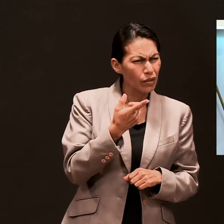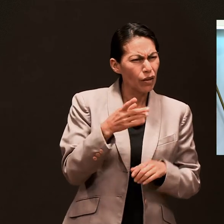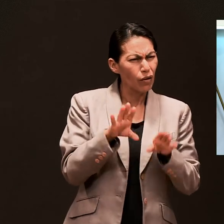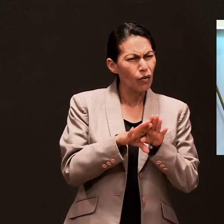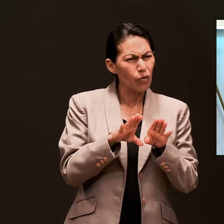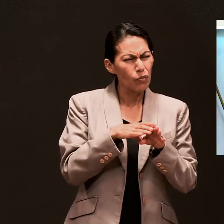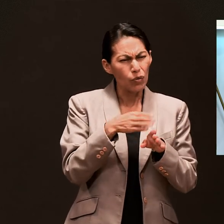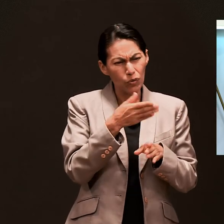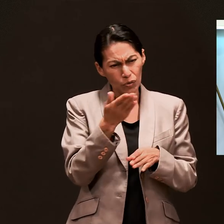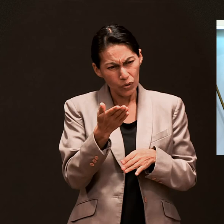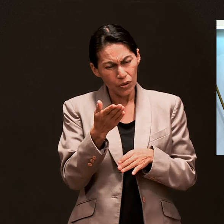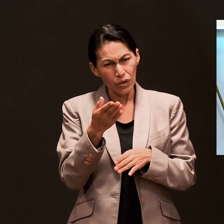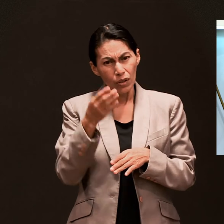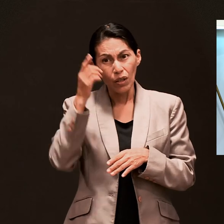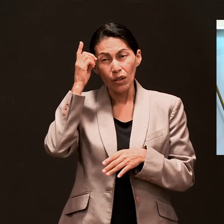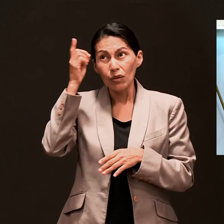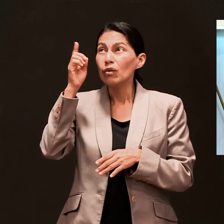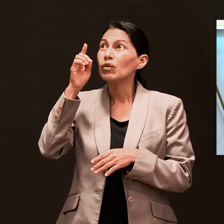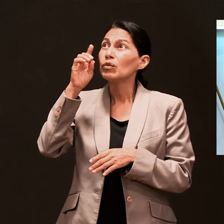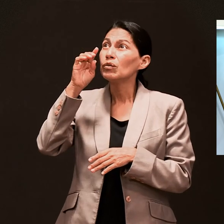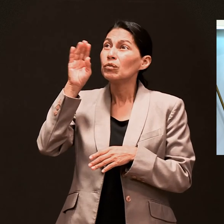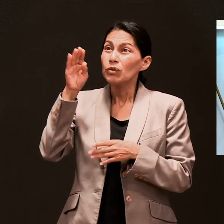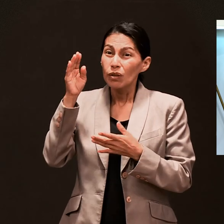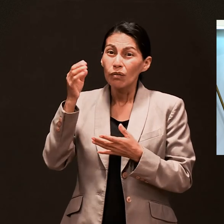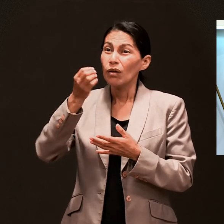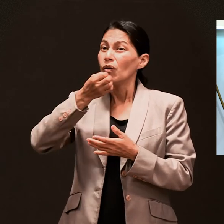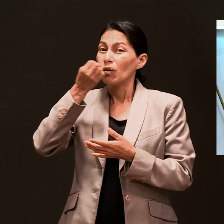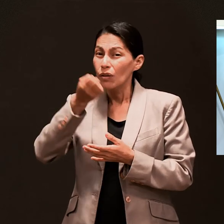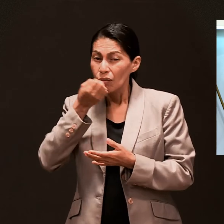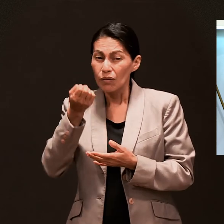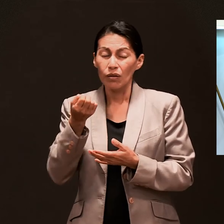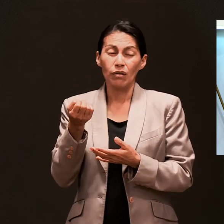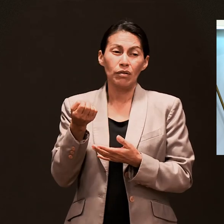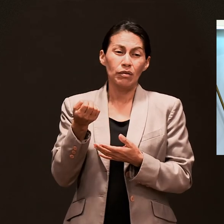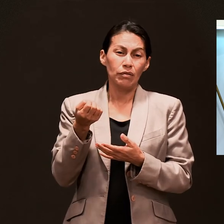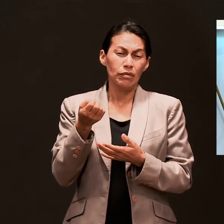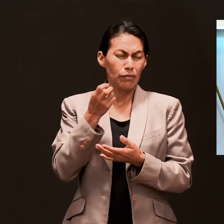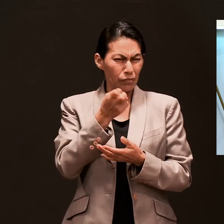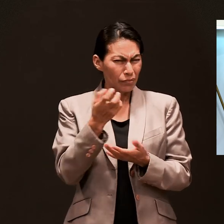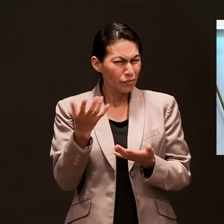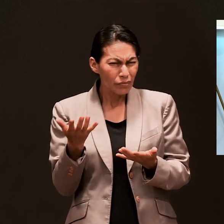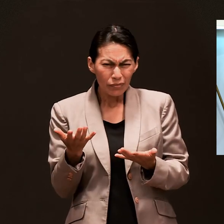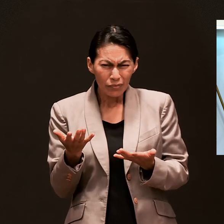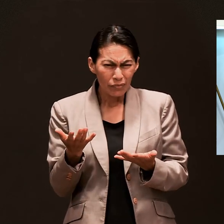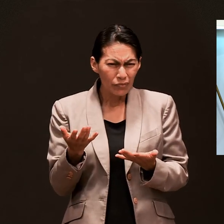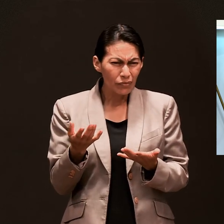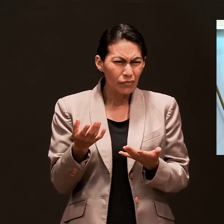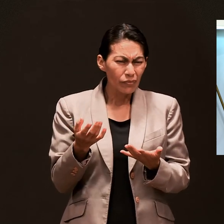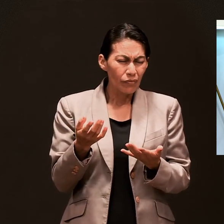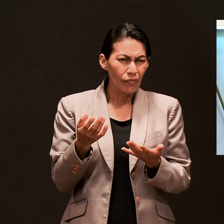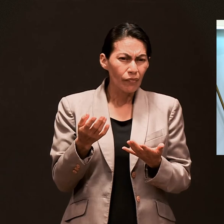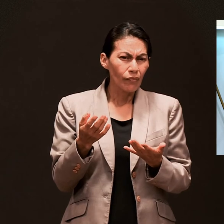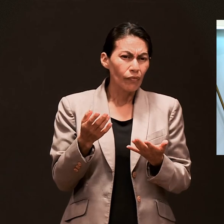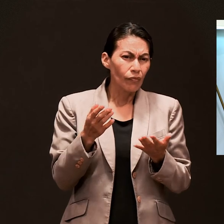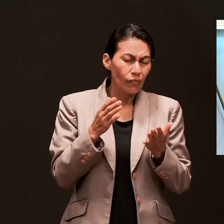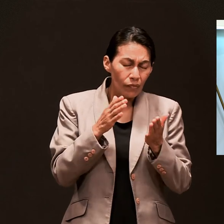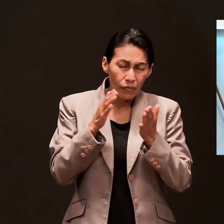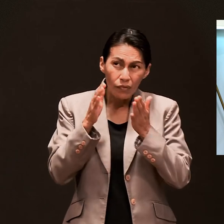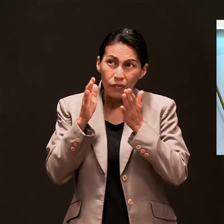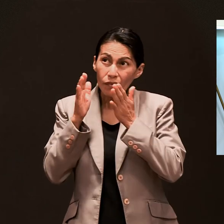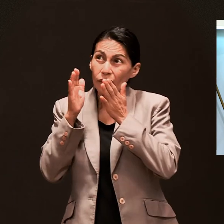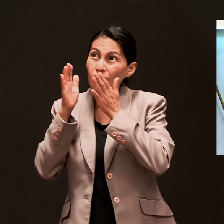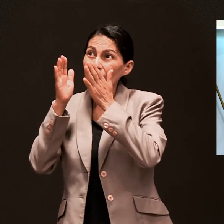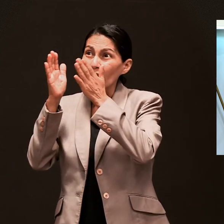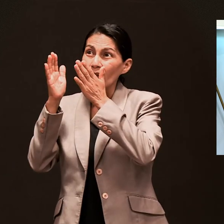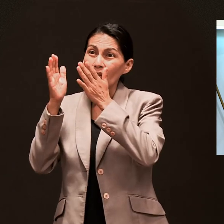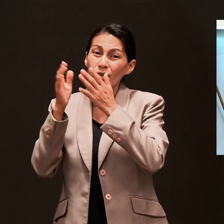fíjese Cómo usted buscó a Dios usted buscaba Dios y entonces usted